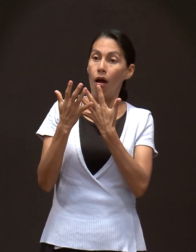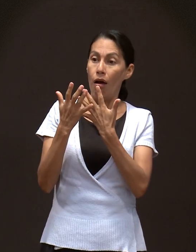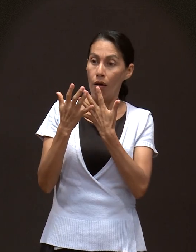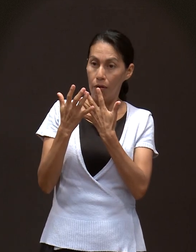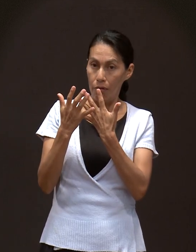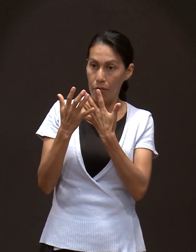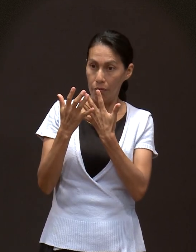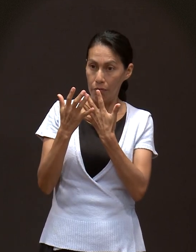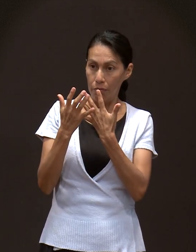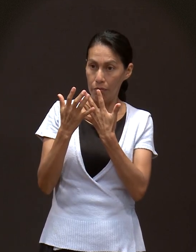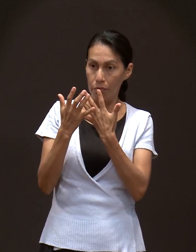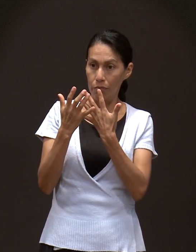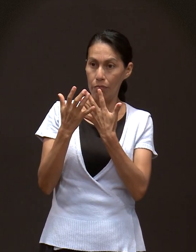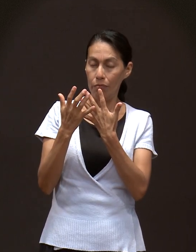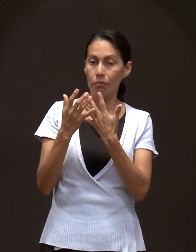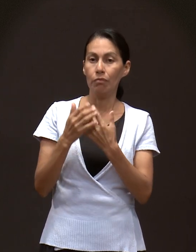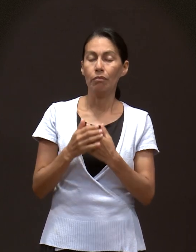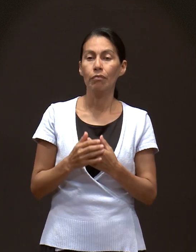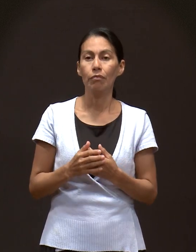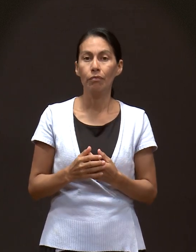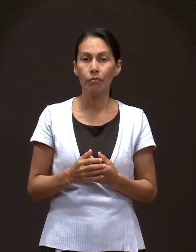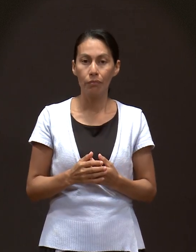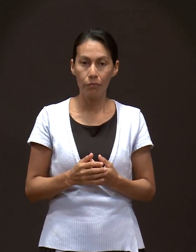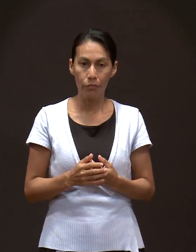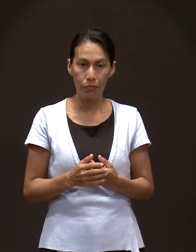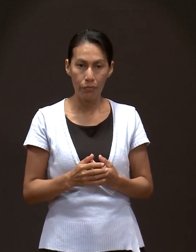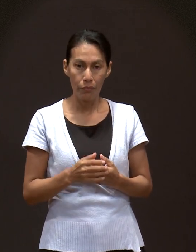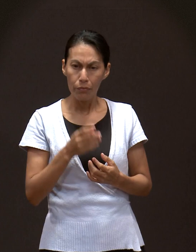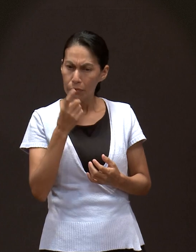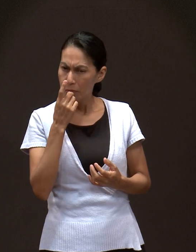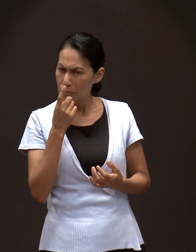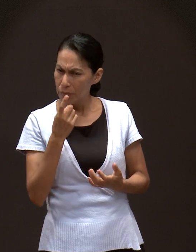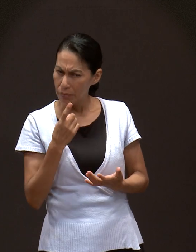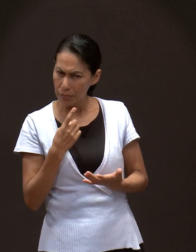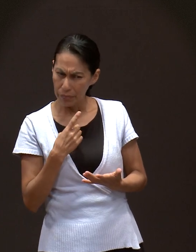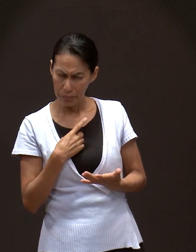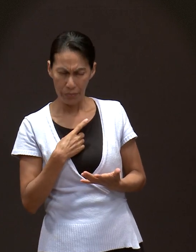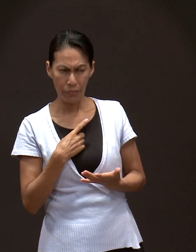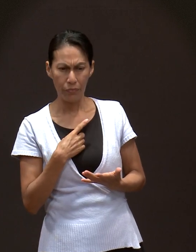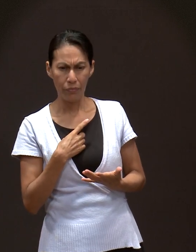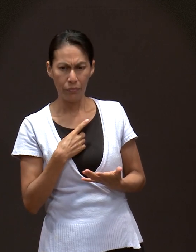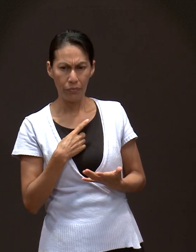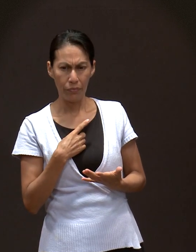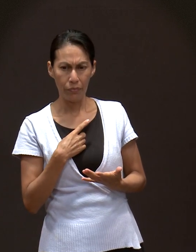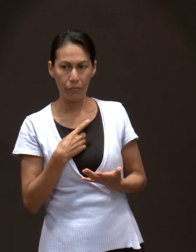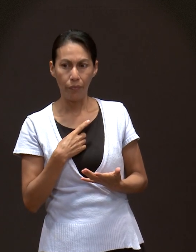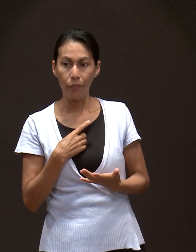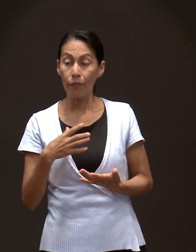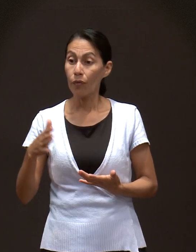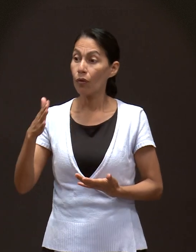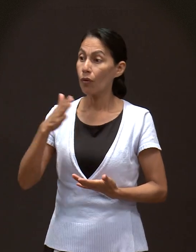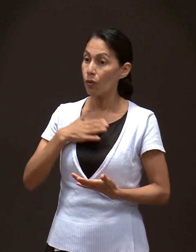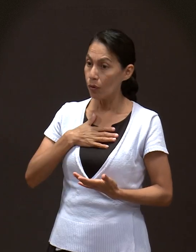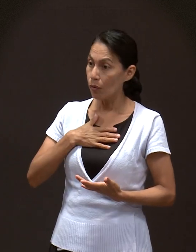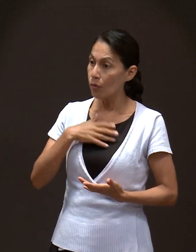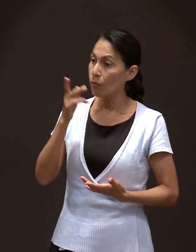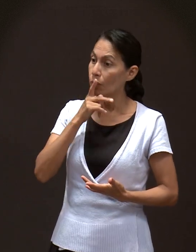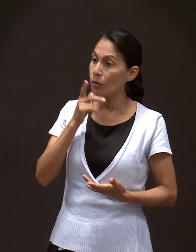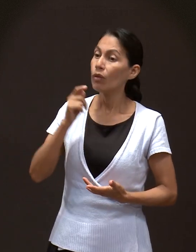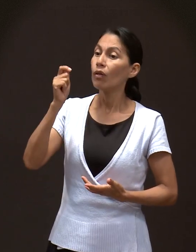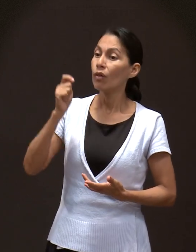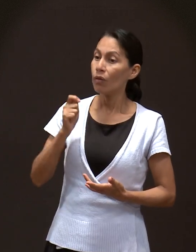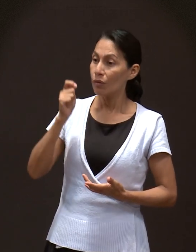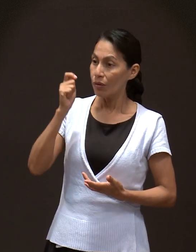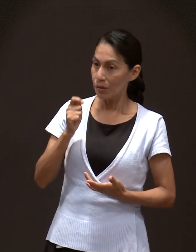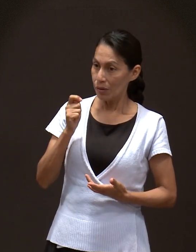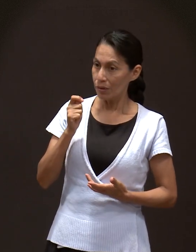la cara del señor cambió nuevamente. Y me dice, yo soy